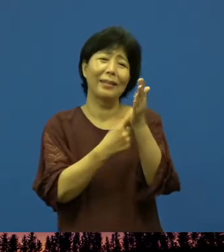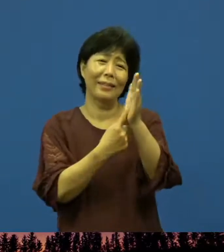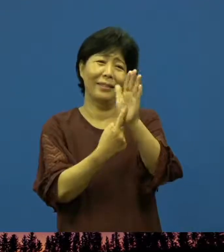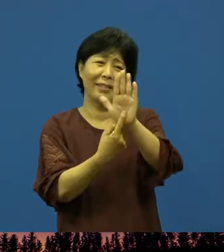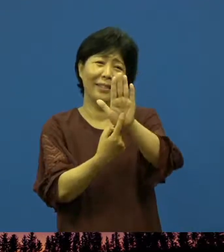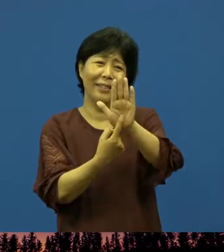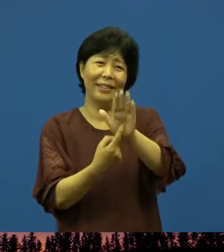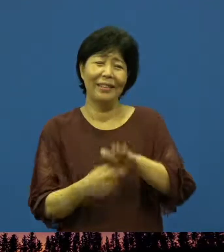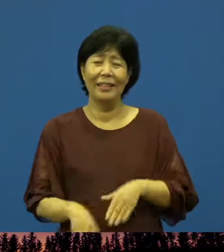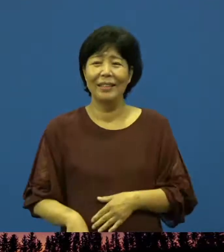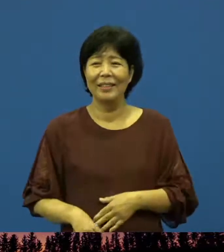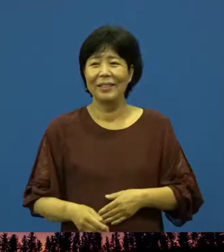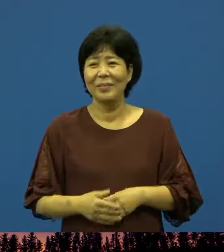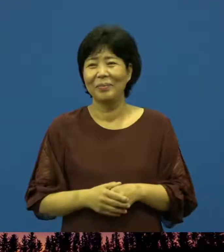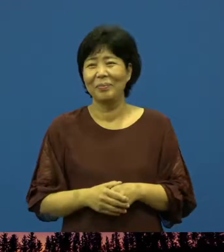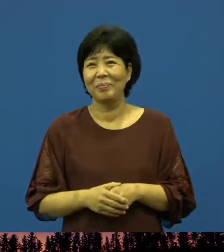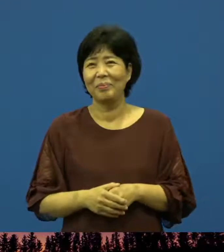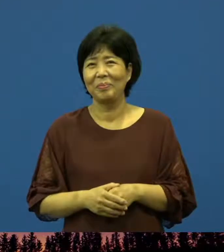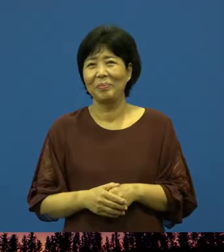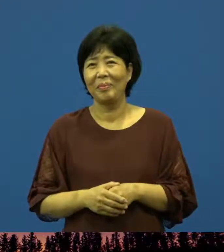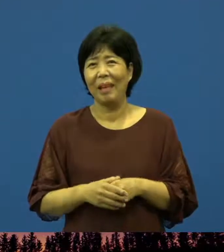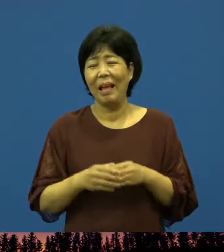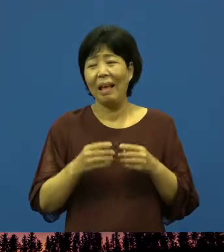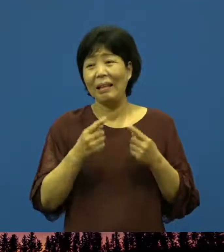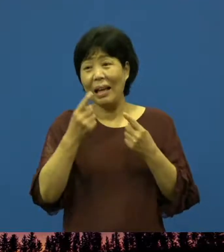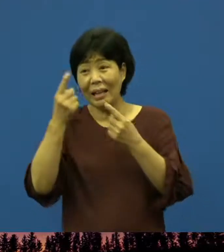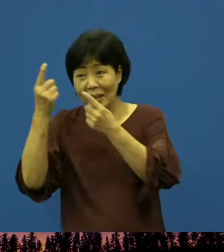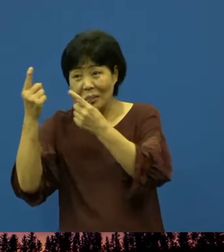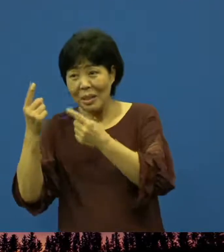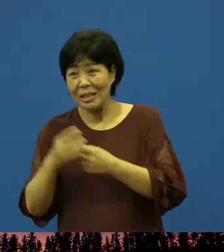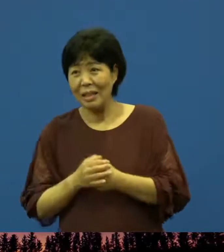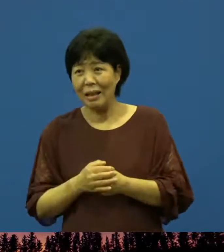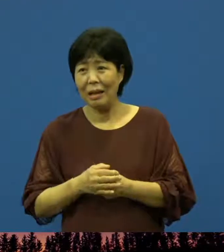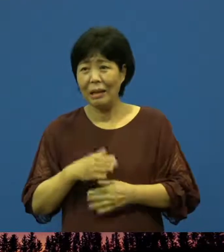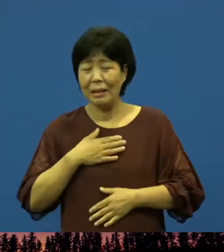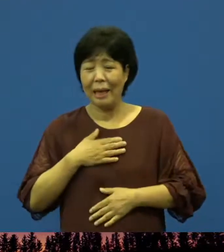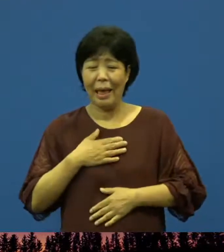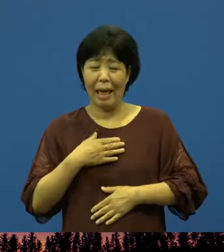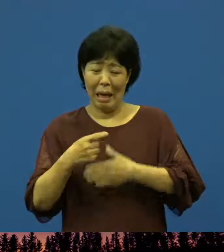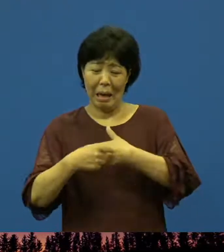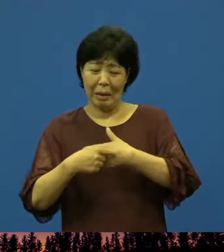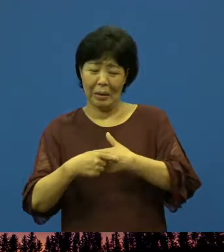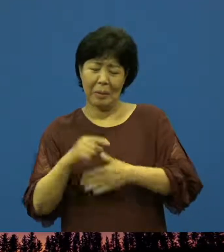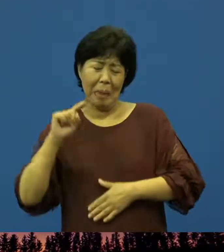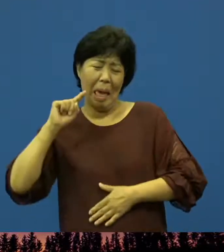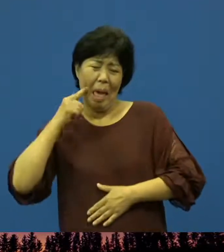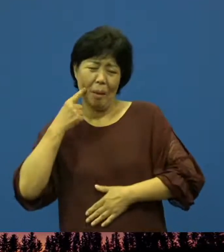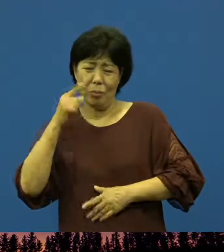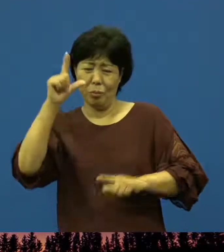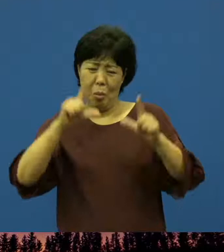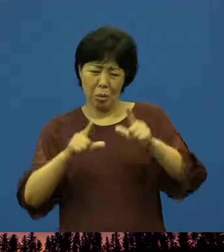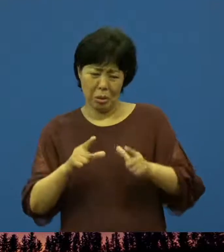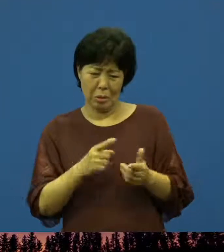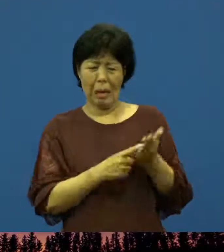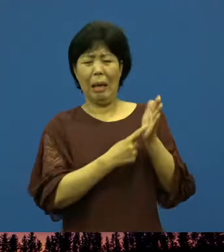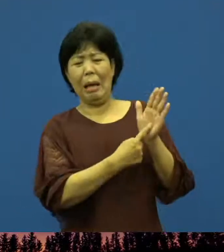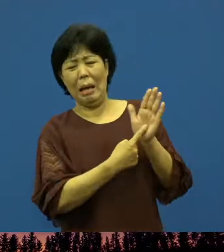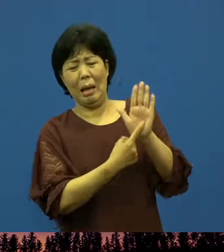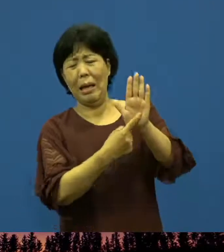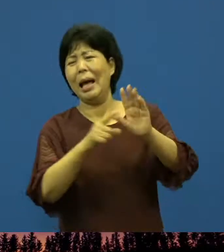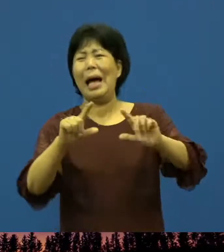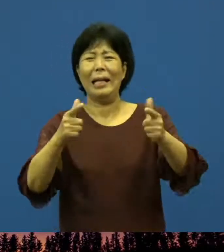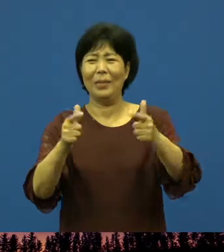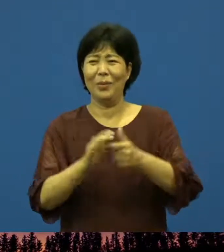그래서 나이가 들면 외모로 승부를 거는 게 아니라 깊이로 승부를 해야 돼요. 내적 성숙이 겉으로 드러나야